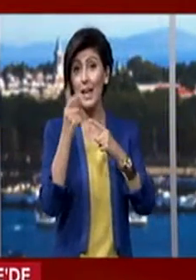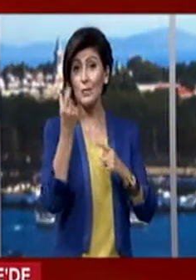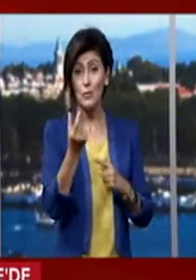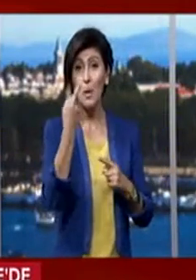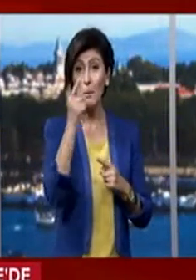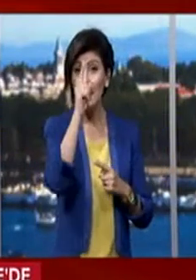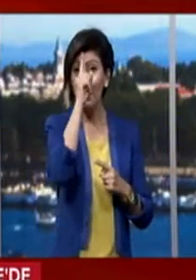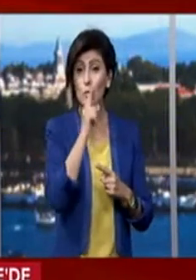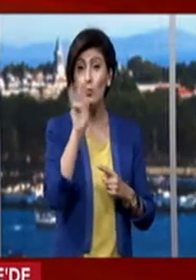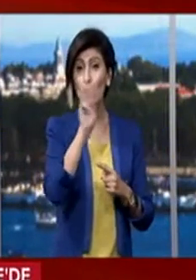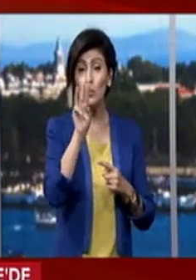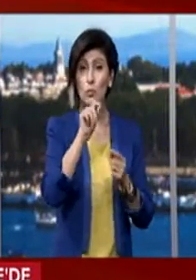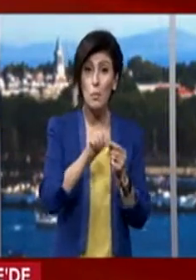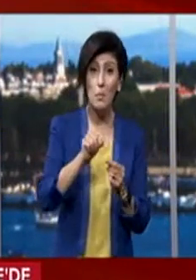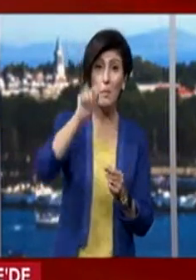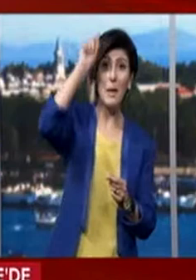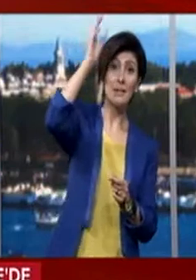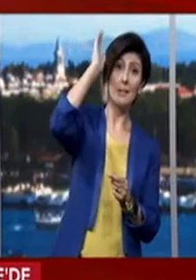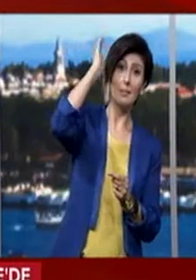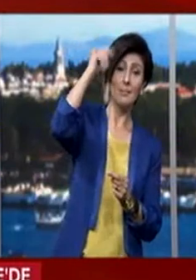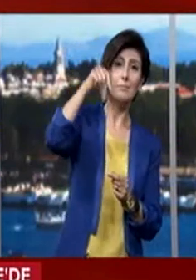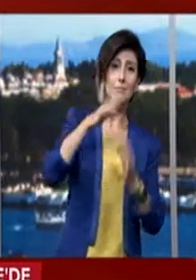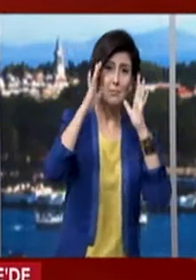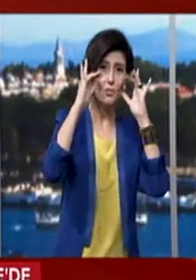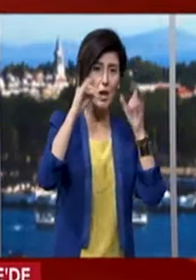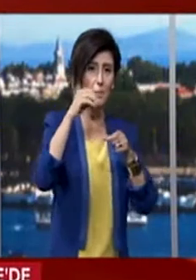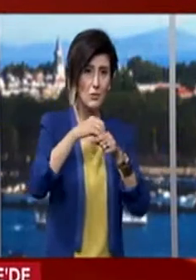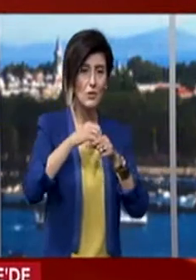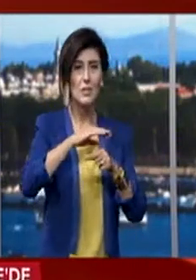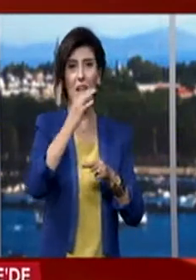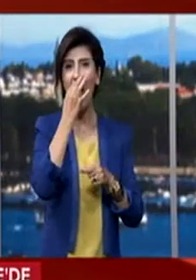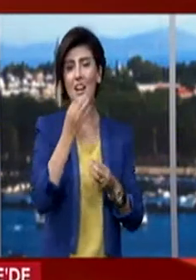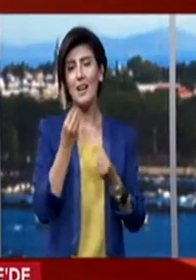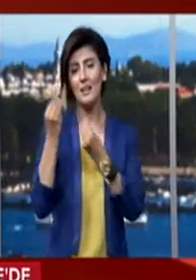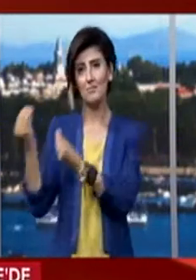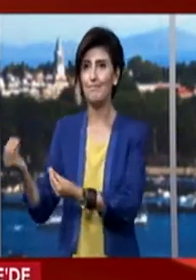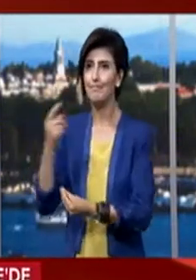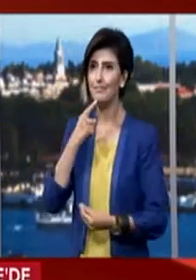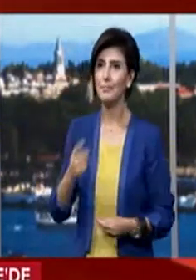metre yükseklikteki Kıble Dağı Camii'nden sözü Ankara'ya bırakalım.